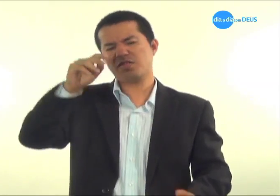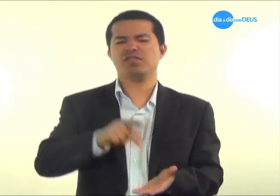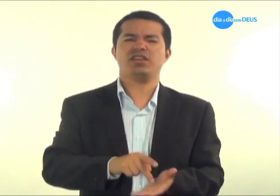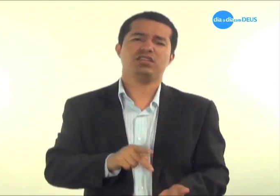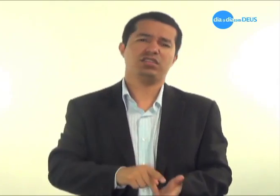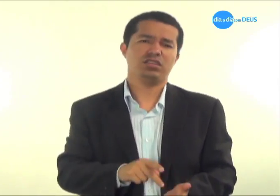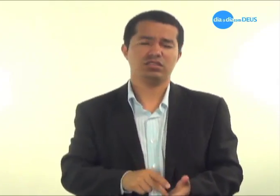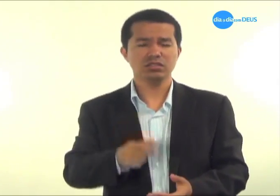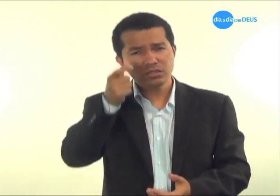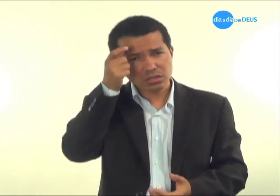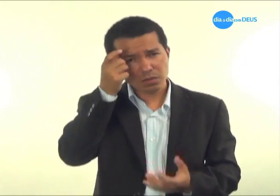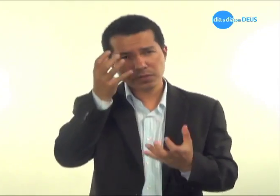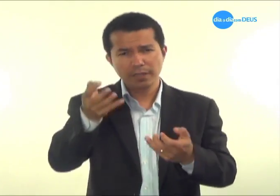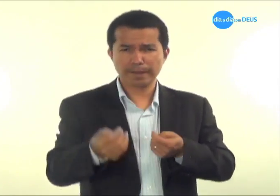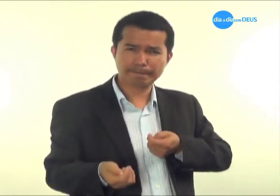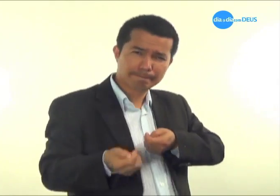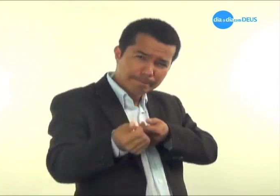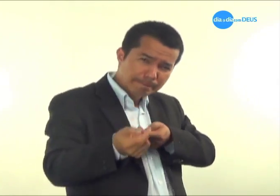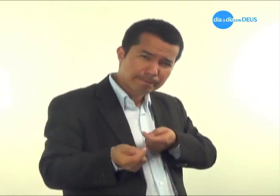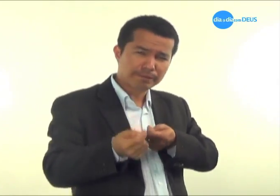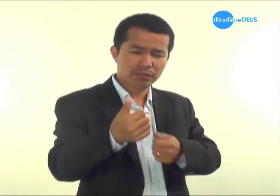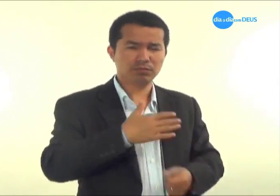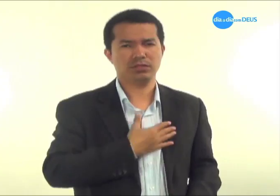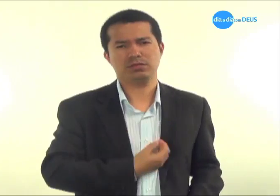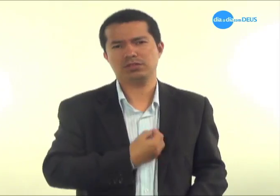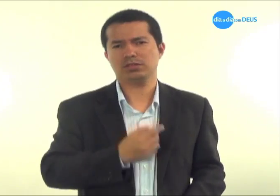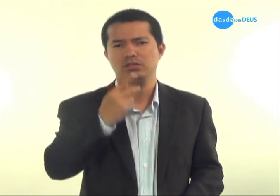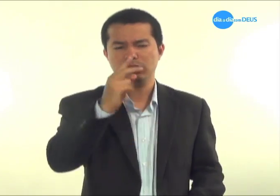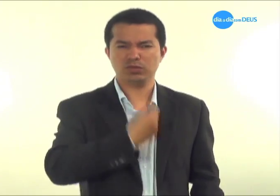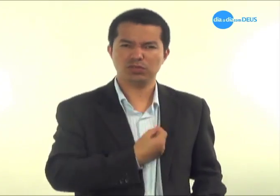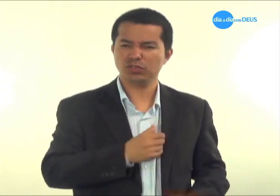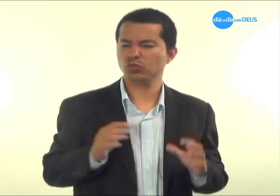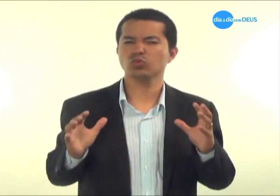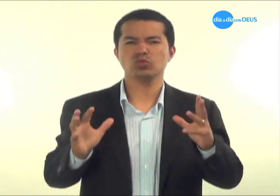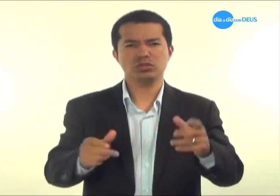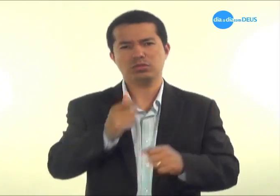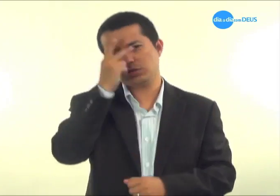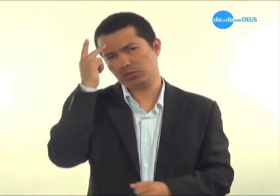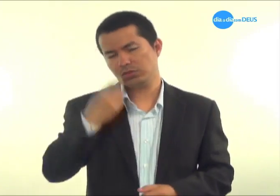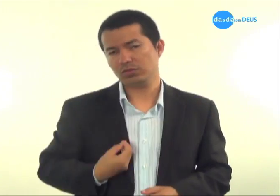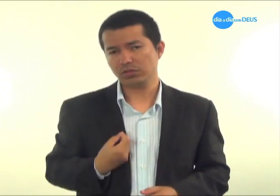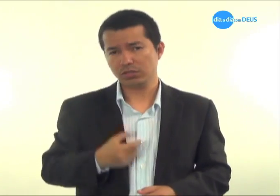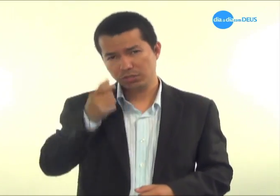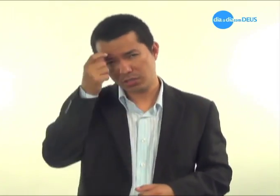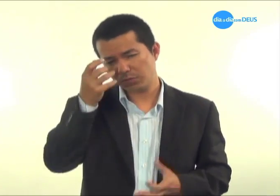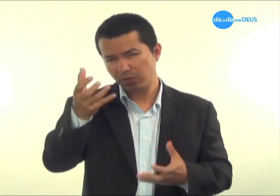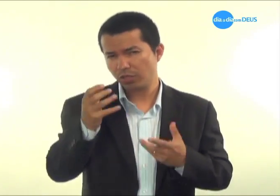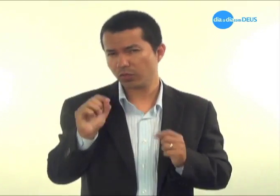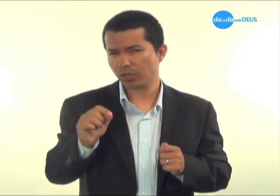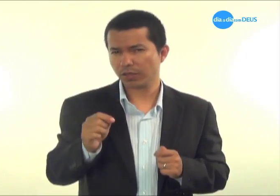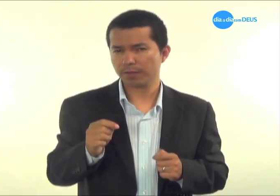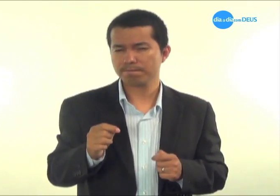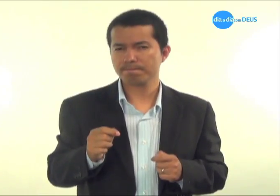gente. É assim que Satanás trabalha na tua vida, na minha vida, na vida de todos nós. Ele vai lá e